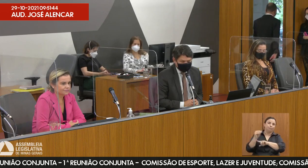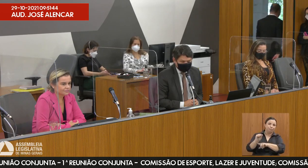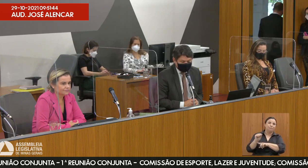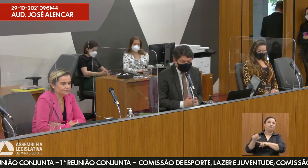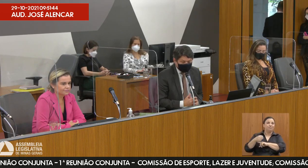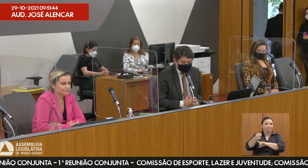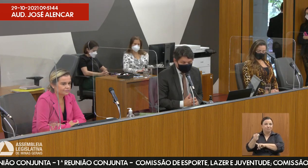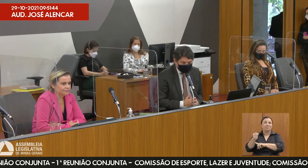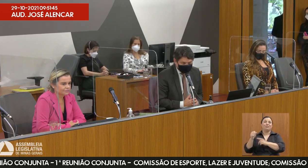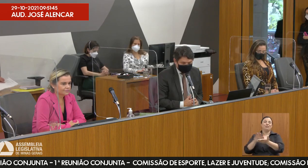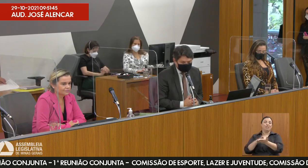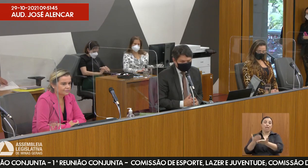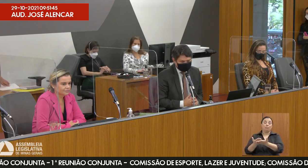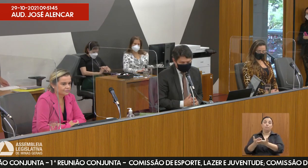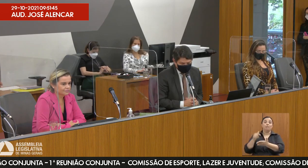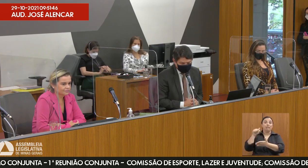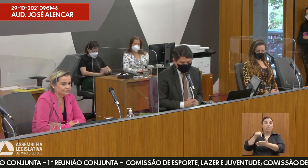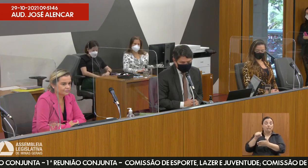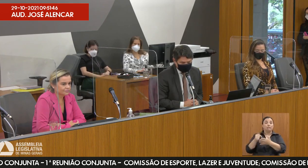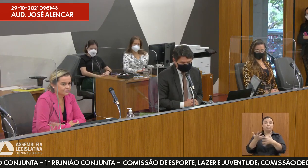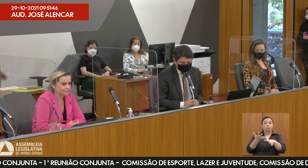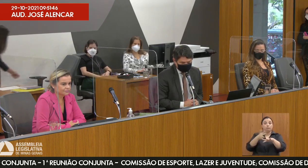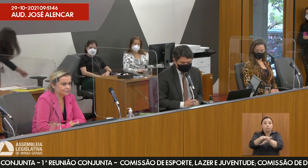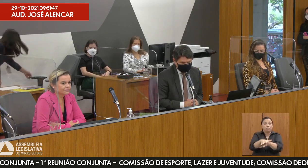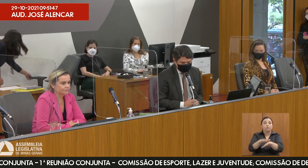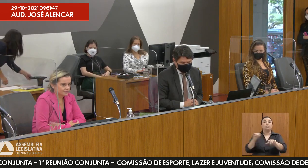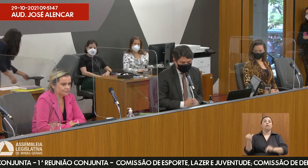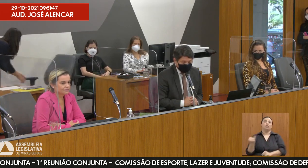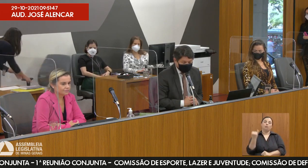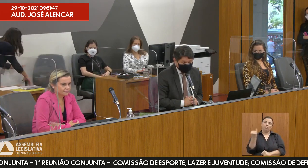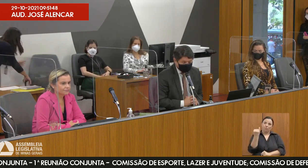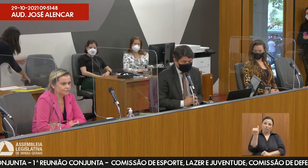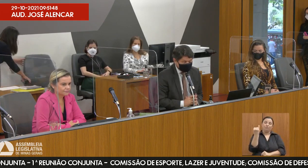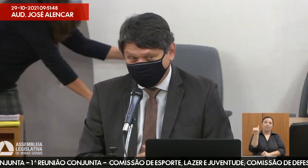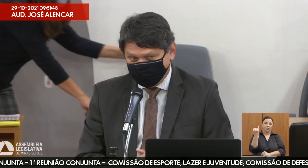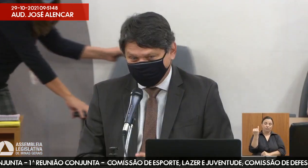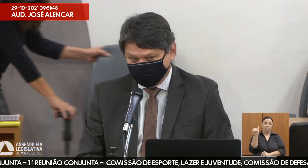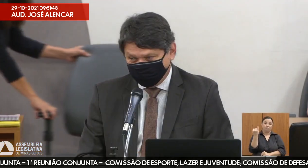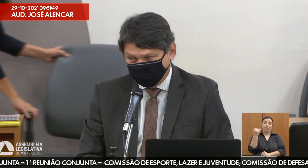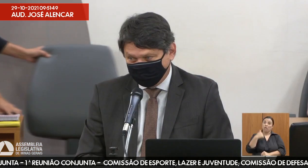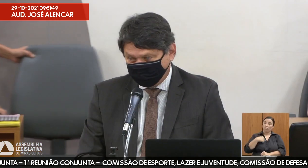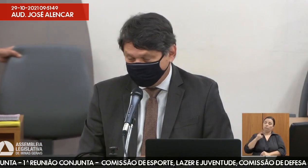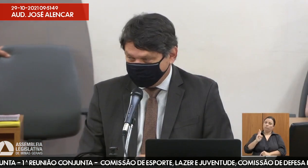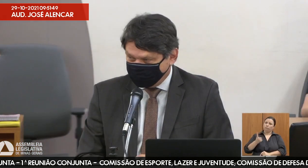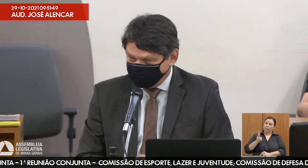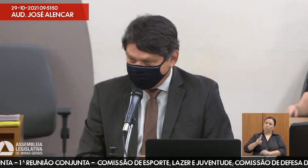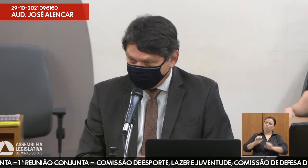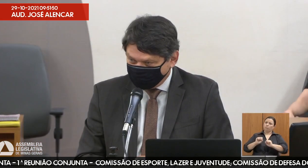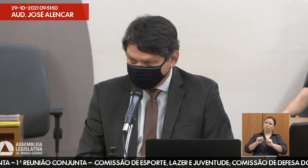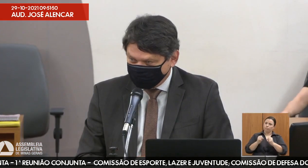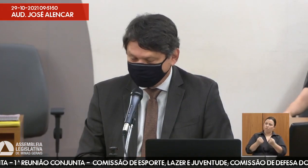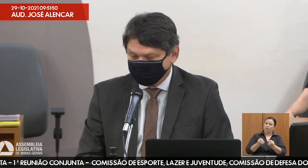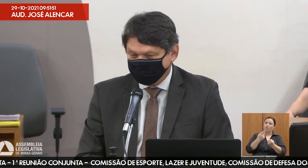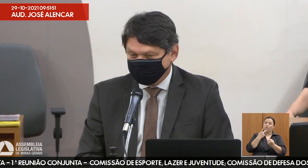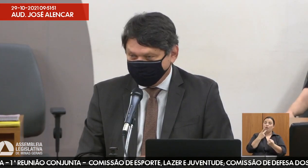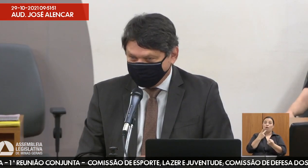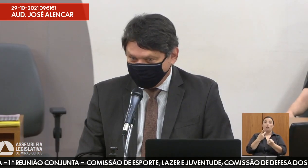a inclusão das pessoas. Eu reafirmo muito isso, brasileiros que têm os